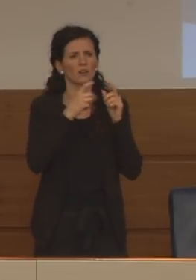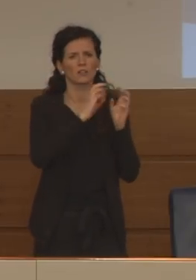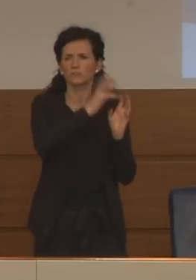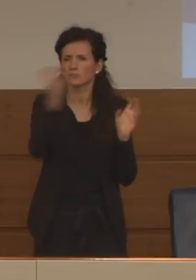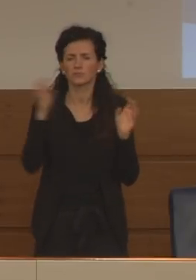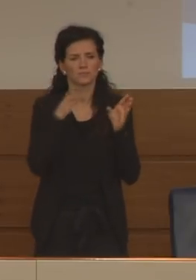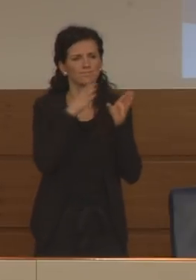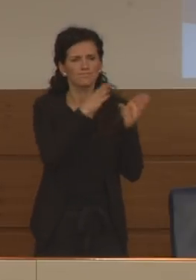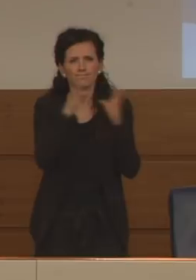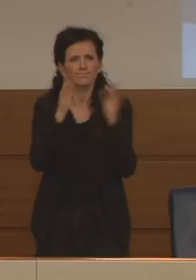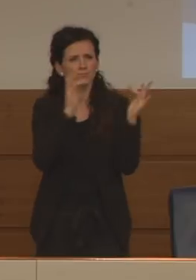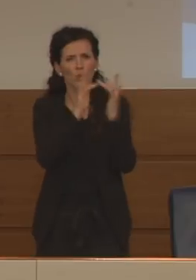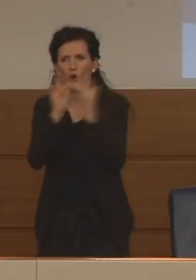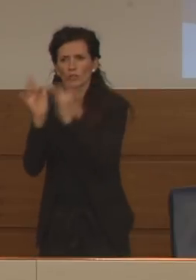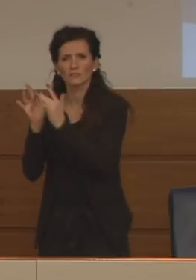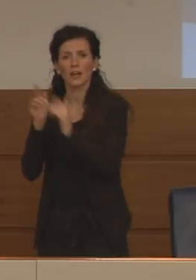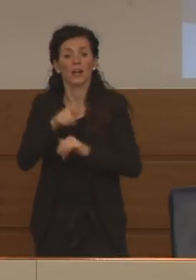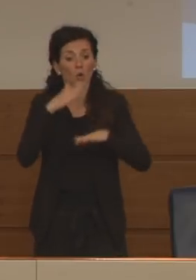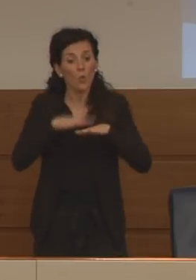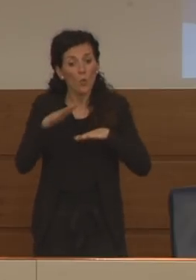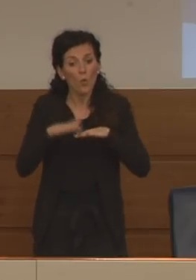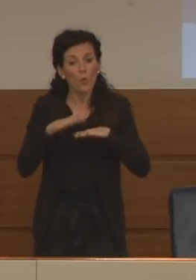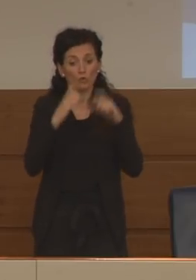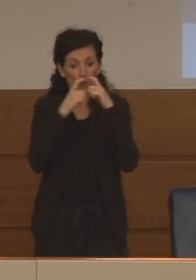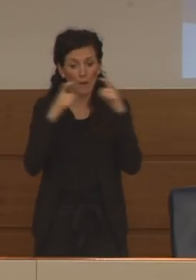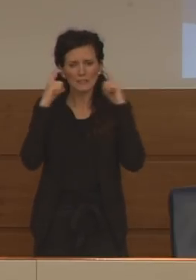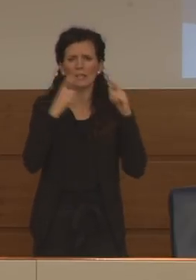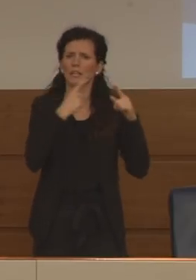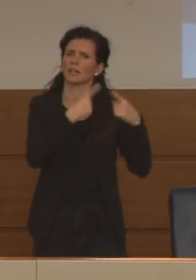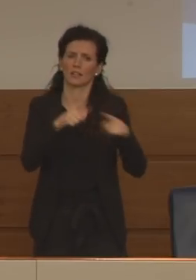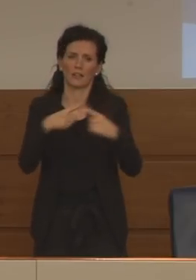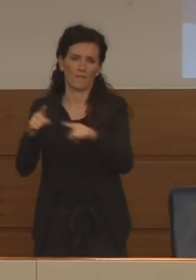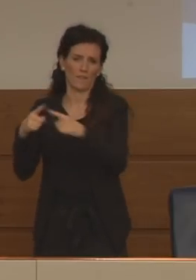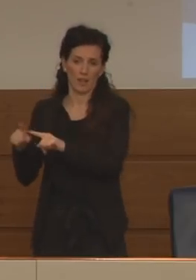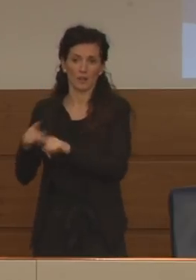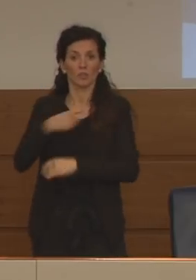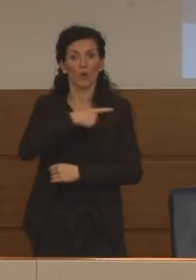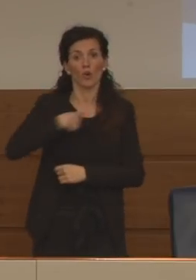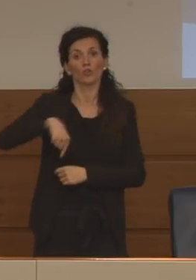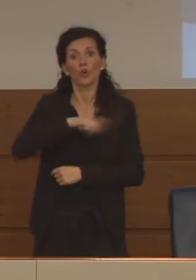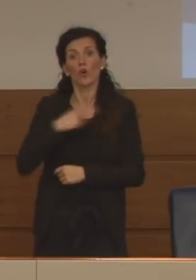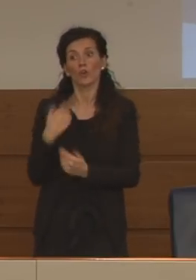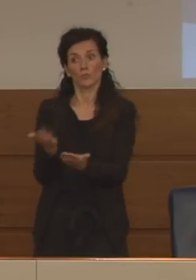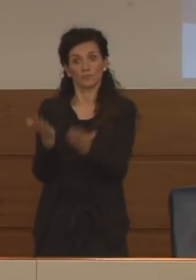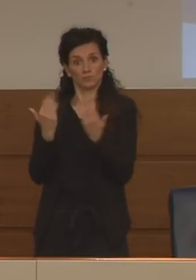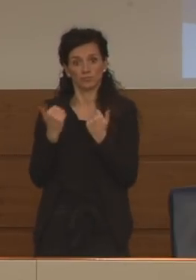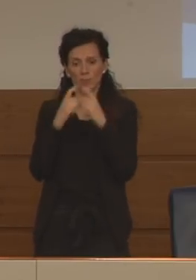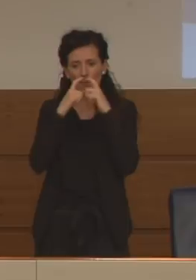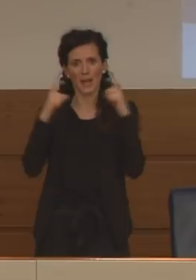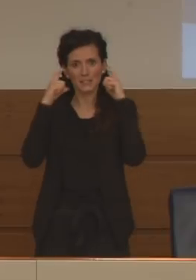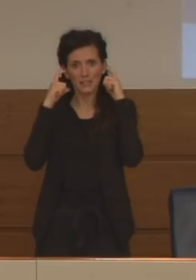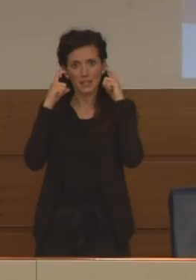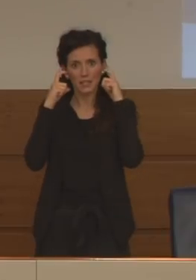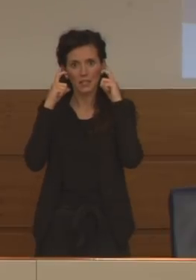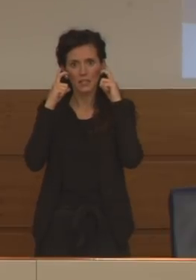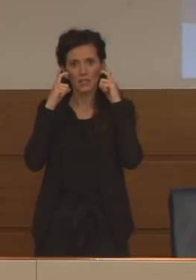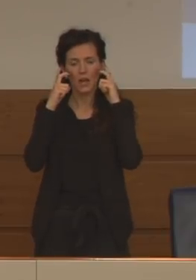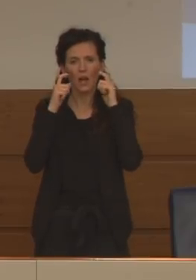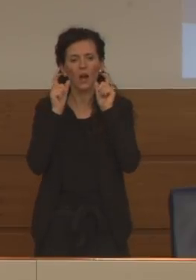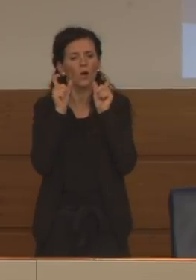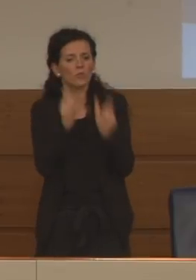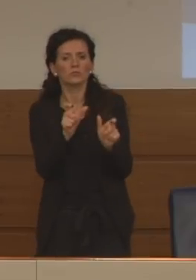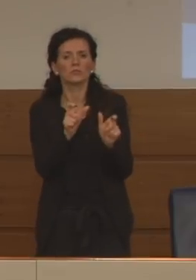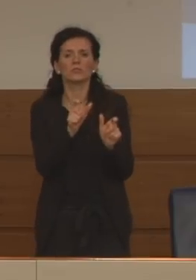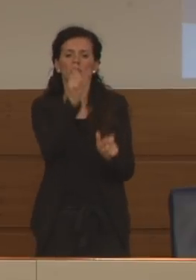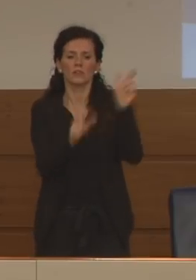per usi diversi noi acquistiamo le mascherine per il personale sanitario sono le